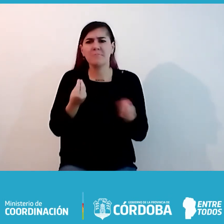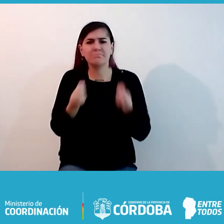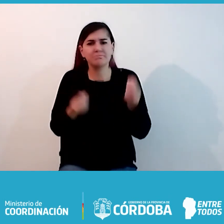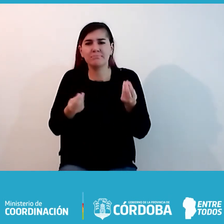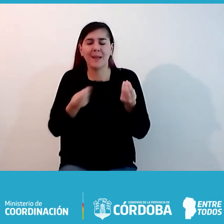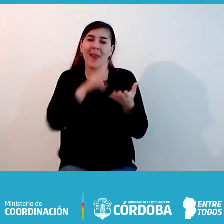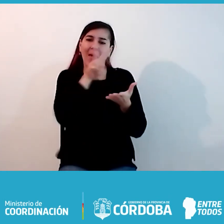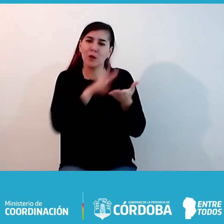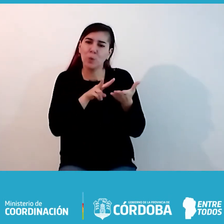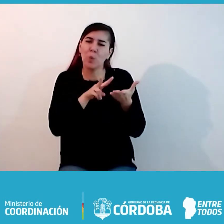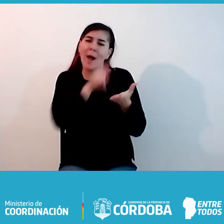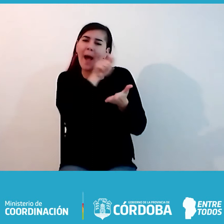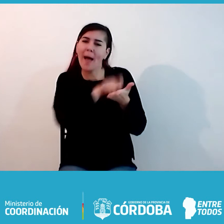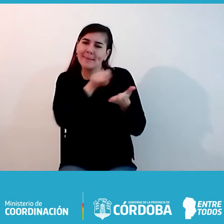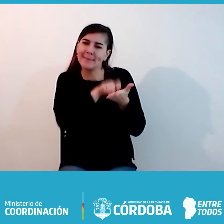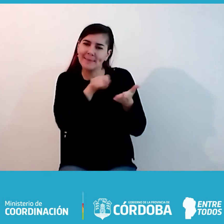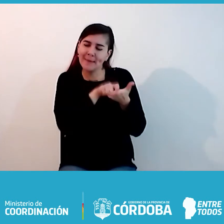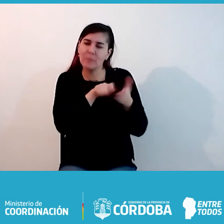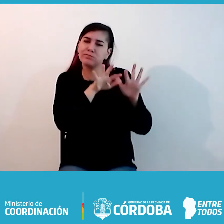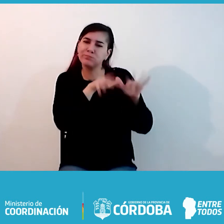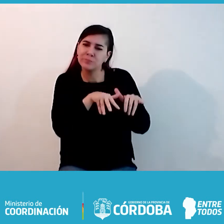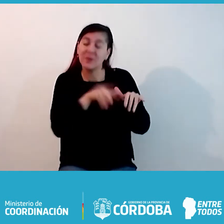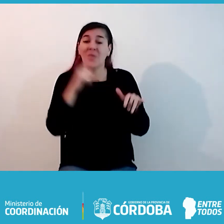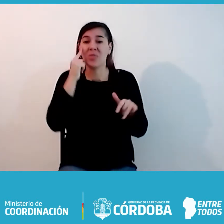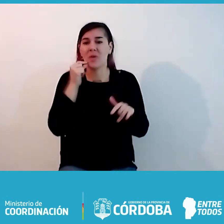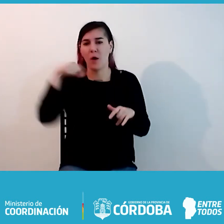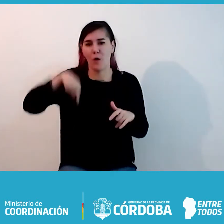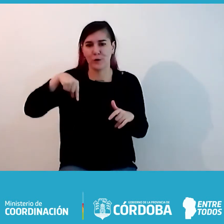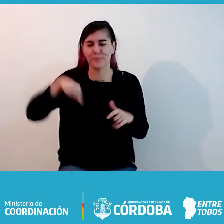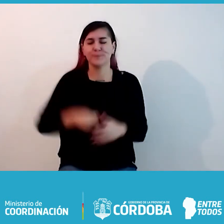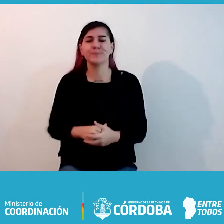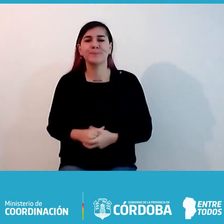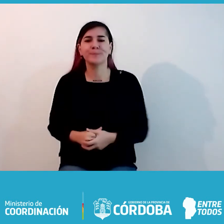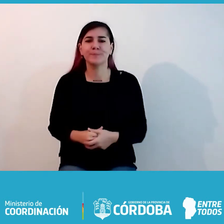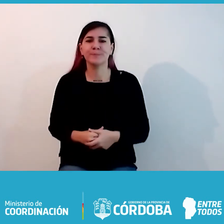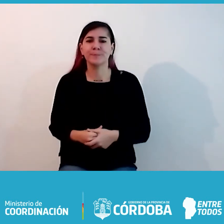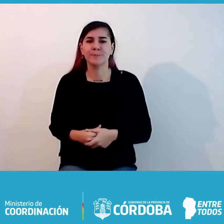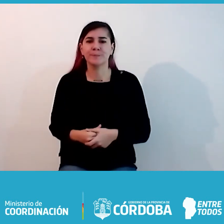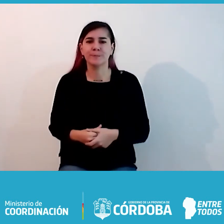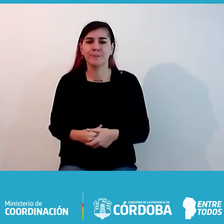dar lectura al acta del día de la fecha,